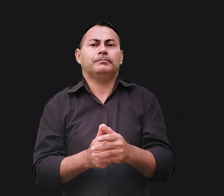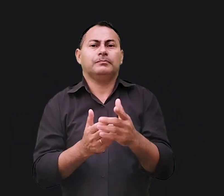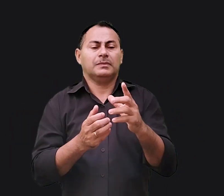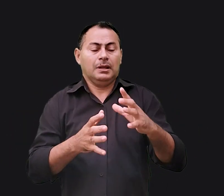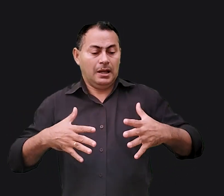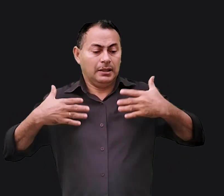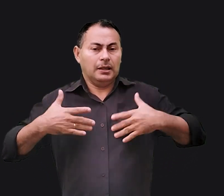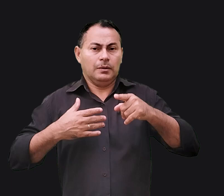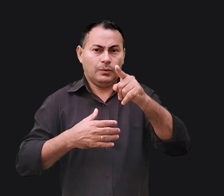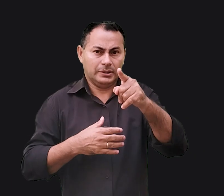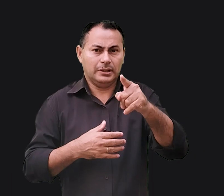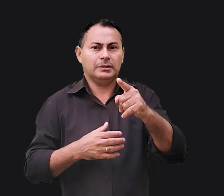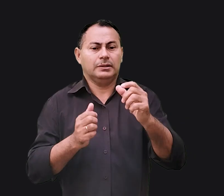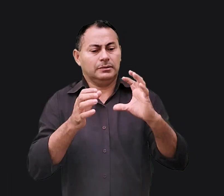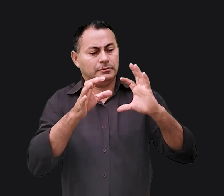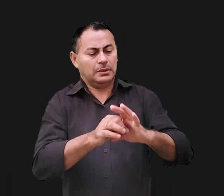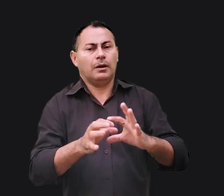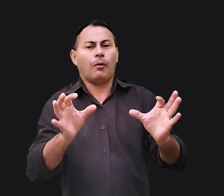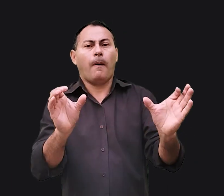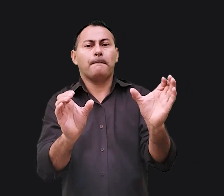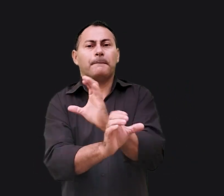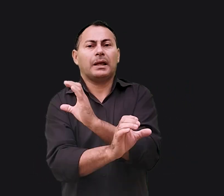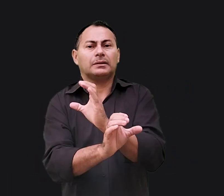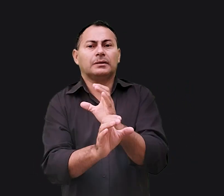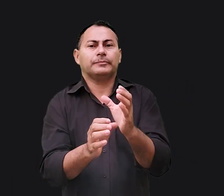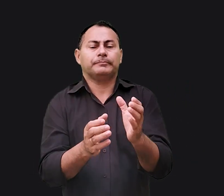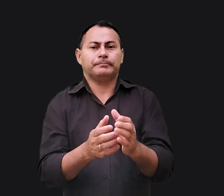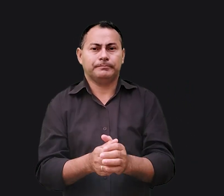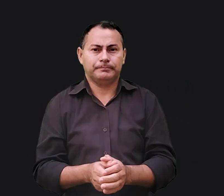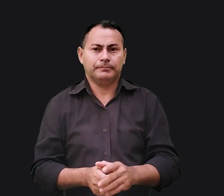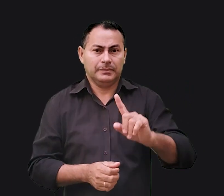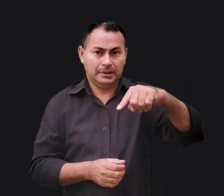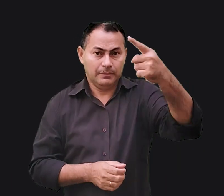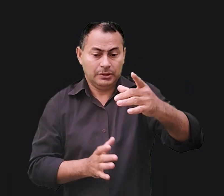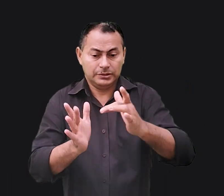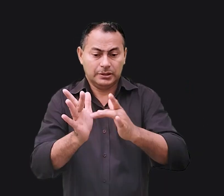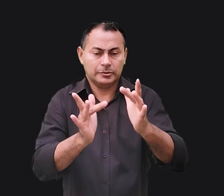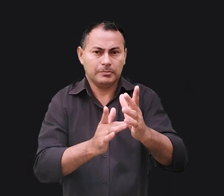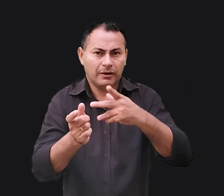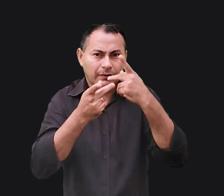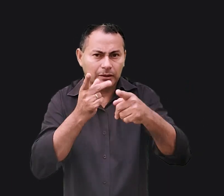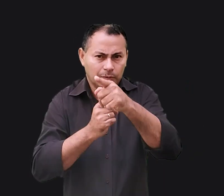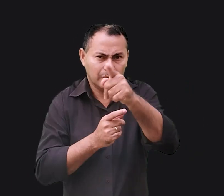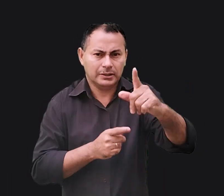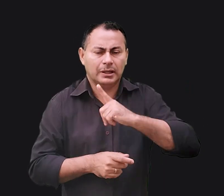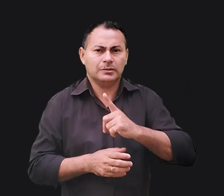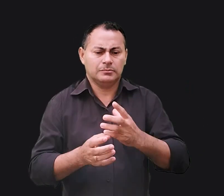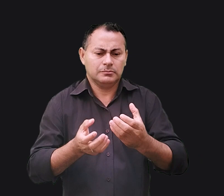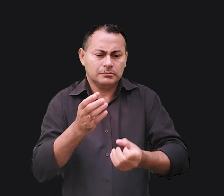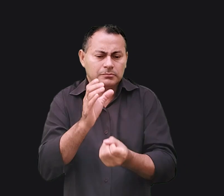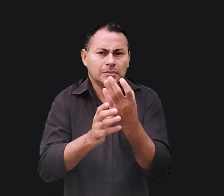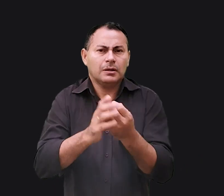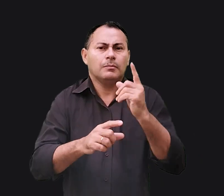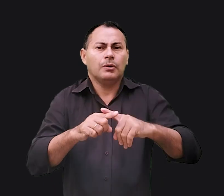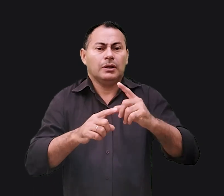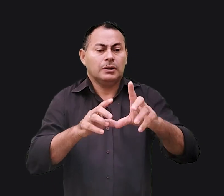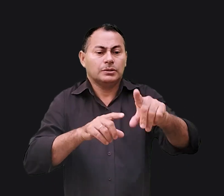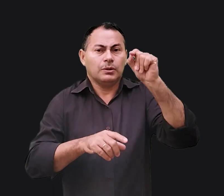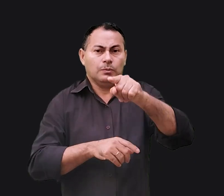e a alegria de vocês seja completa. Depois Jesus disse, vocês têm de ser frutíferos porque eu escolhi vocês